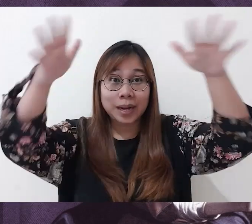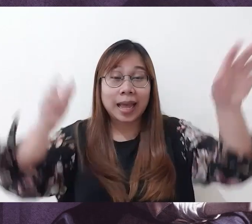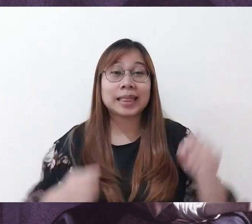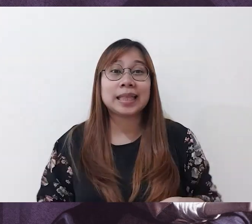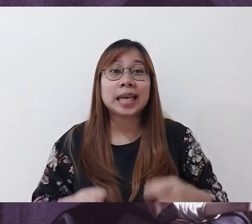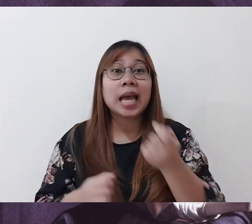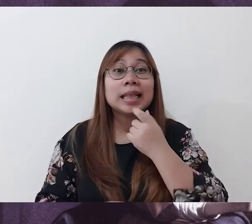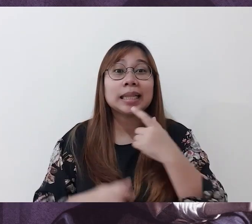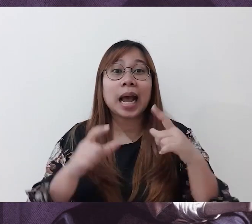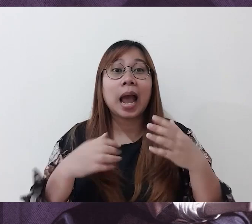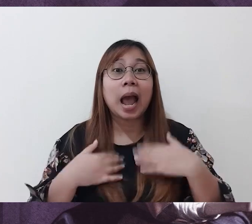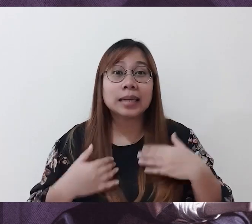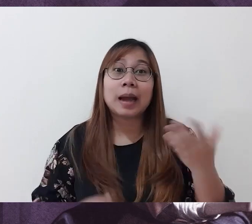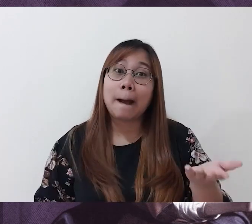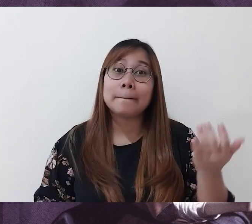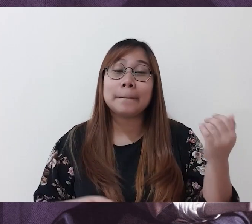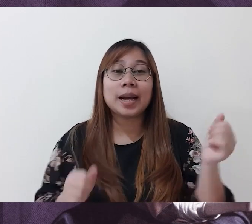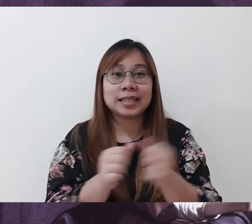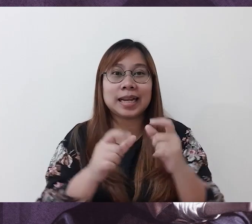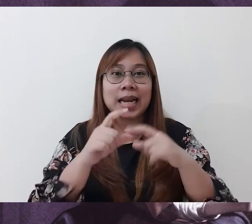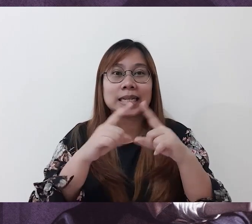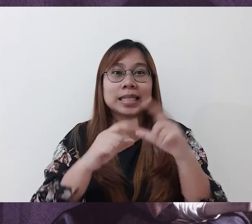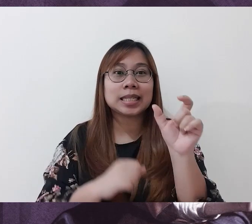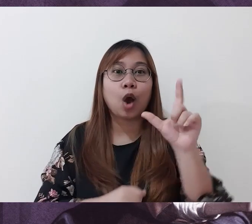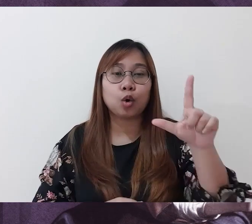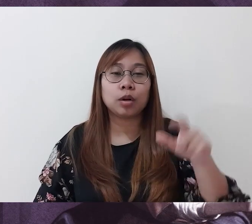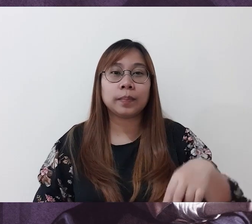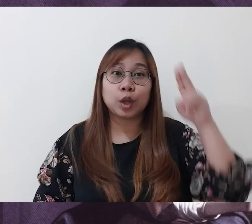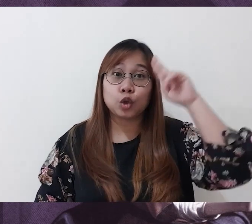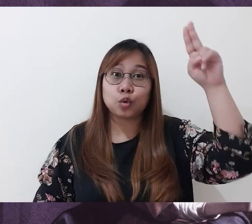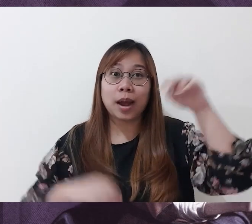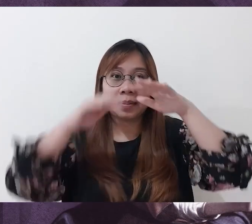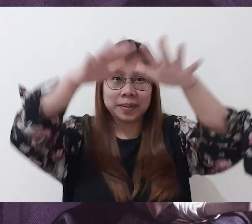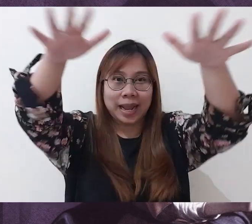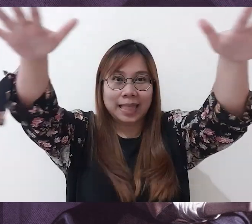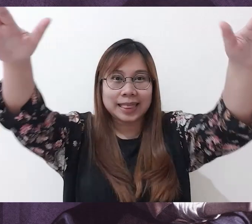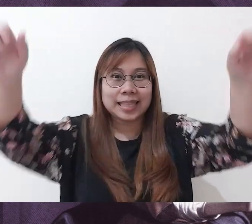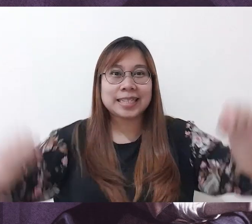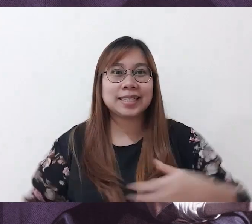series Ada apa dengan Saul. God bless you.